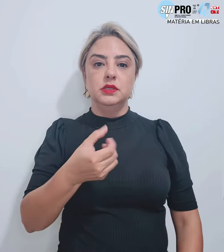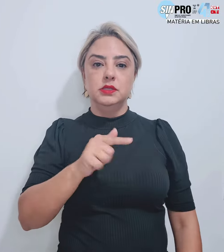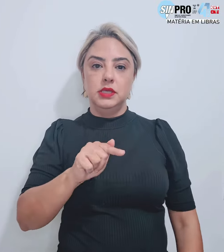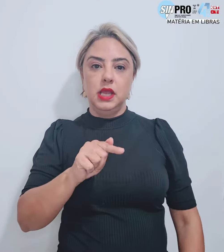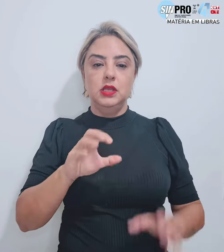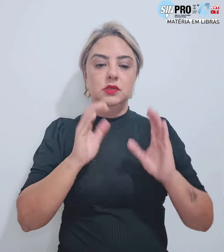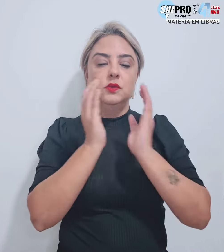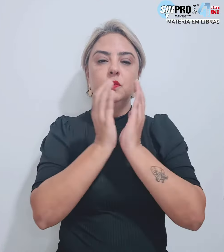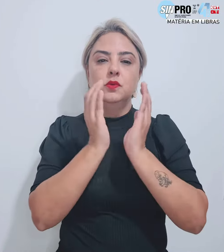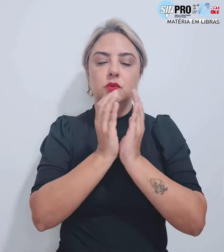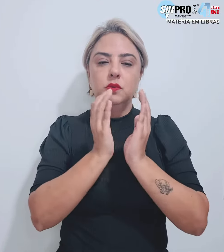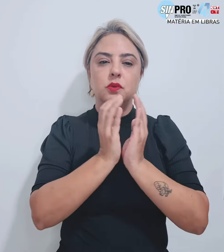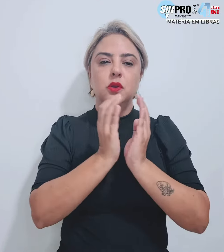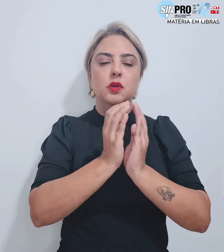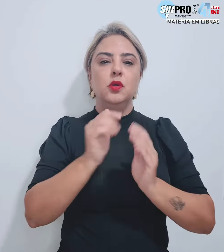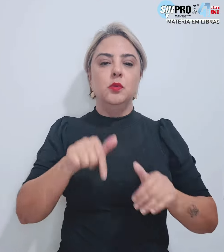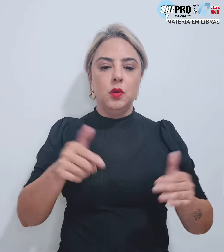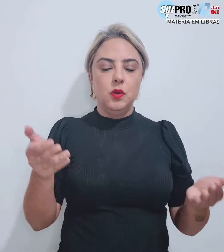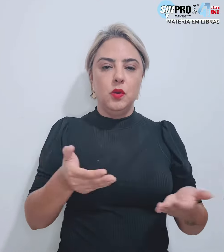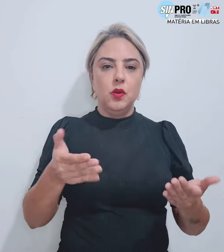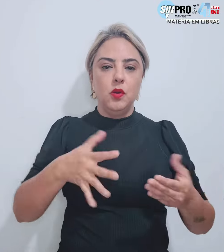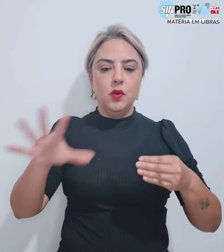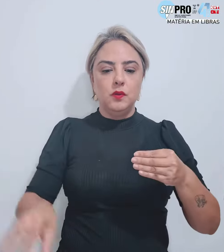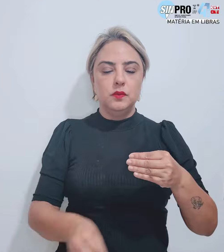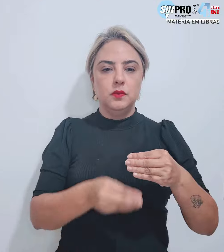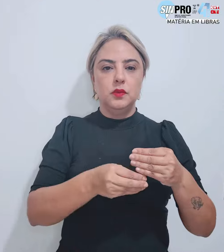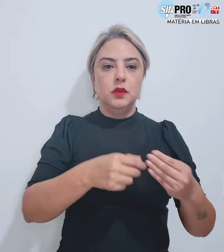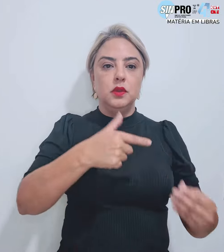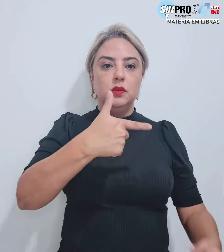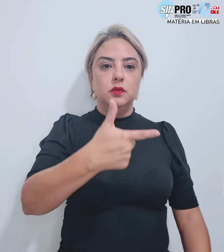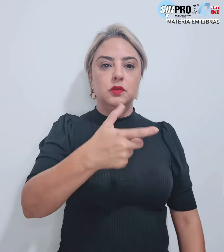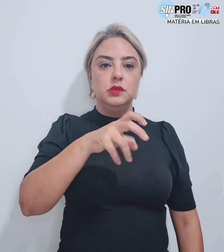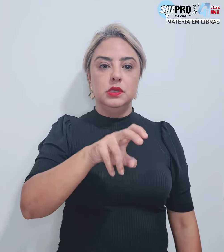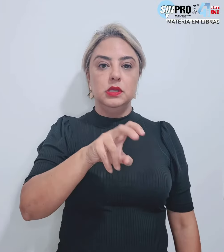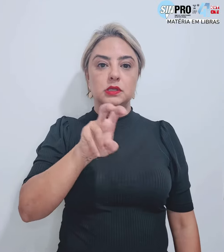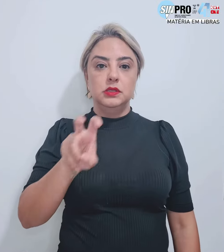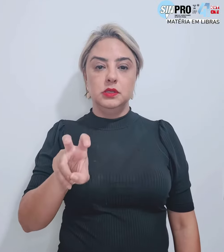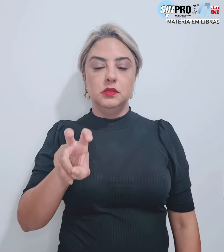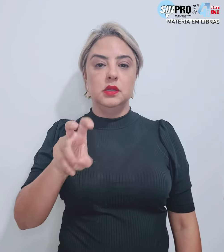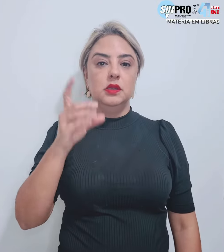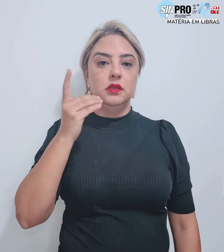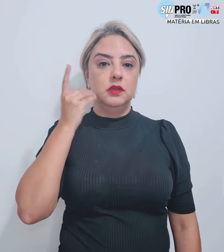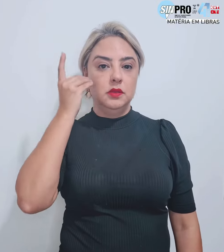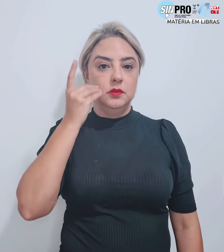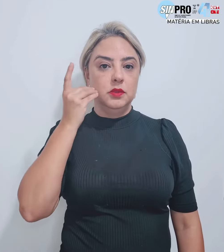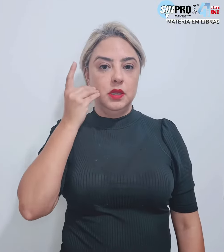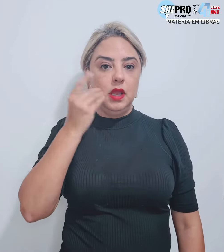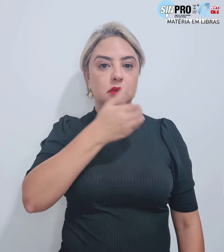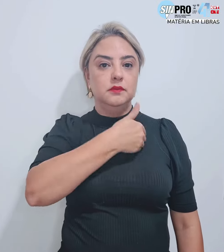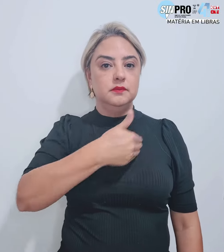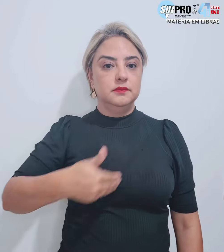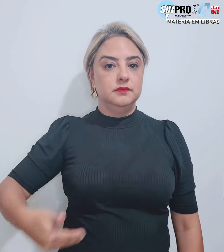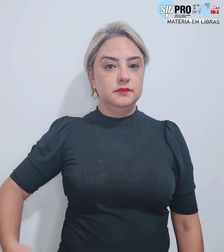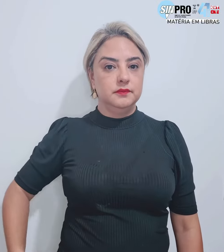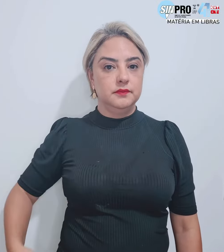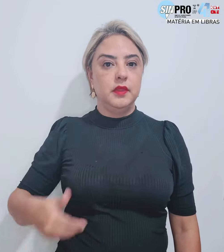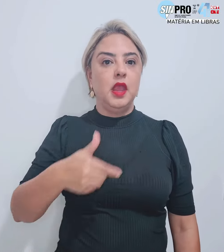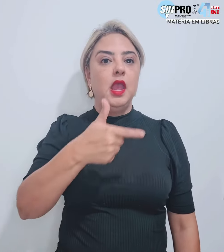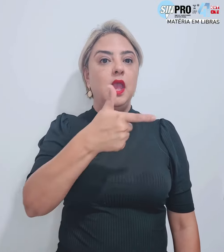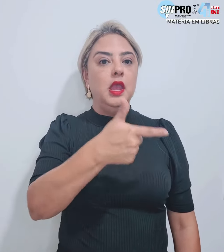grupo é atualmente formado por 255 deputados federais e 21 senadores